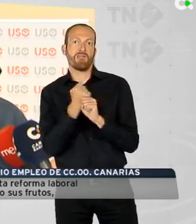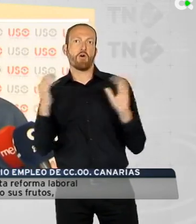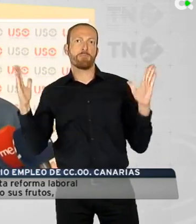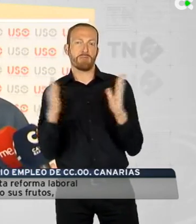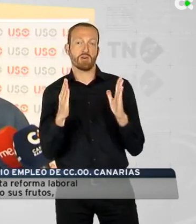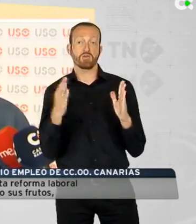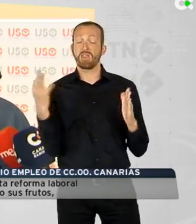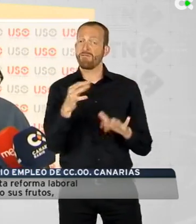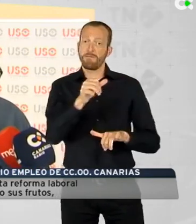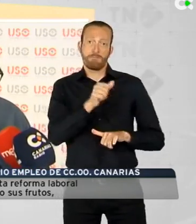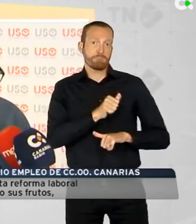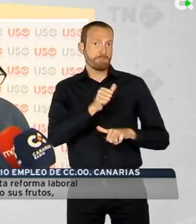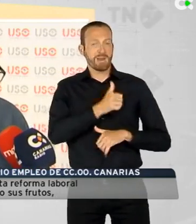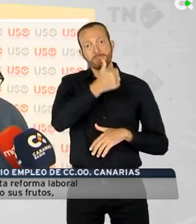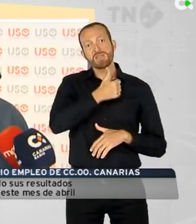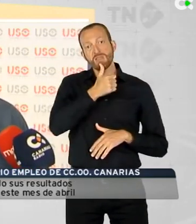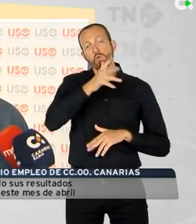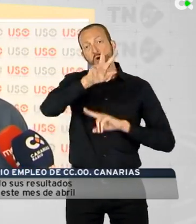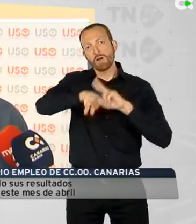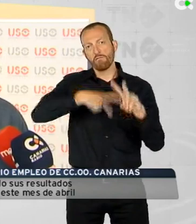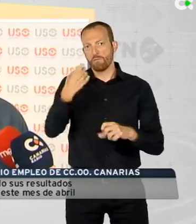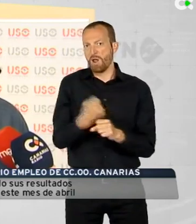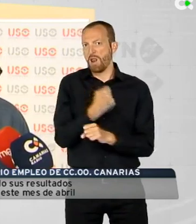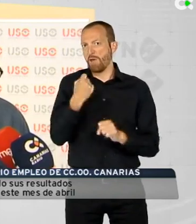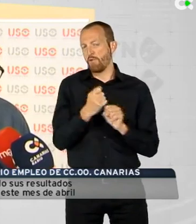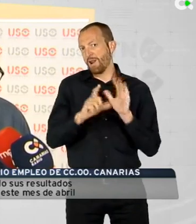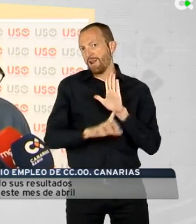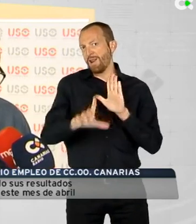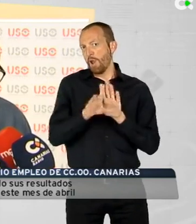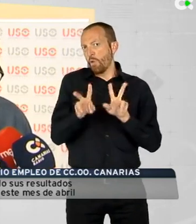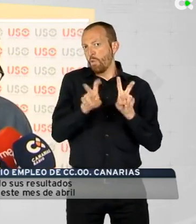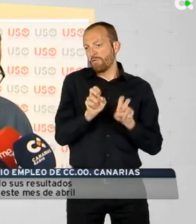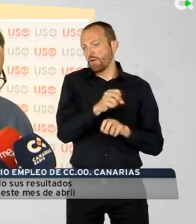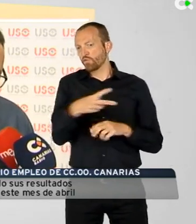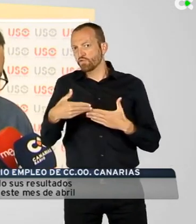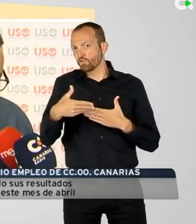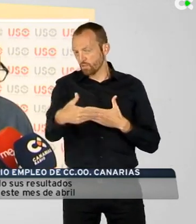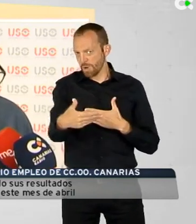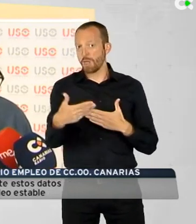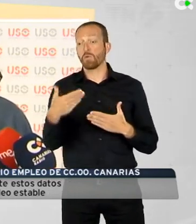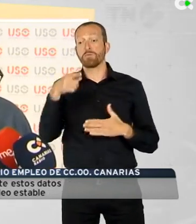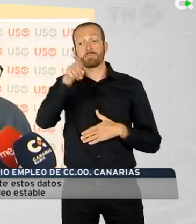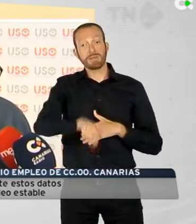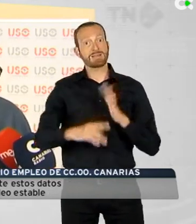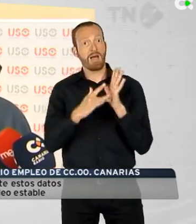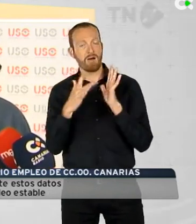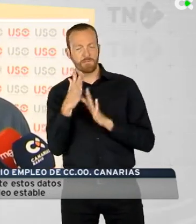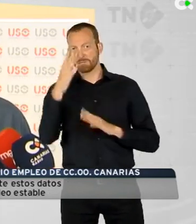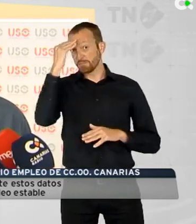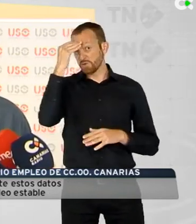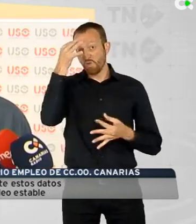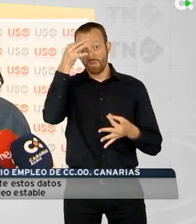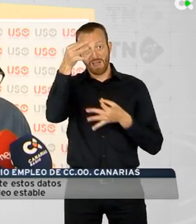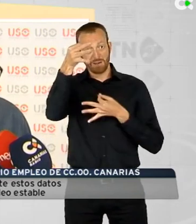esta reforma laboral siga dando sus frutos, se sigan viendo sus resultados y ver cómo en este mes de abril seguramente estos datos